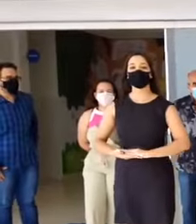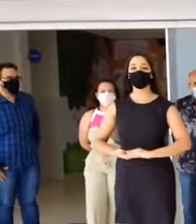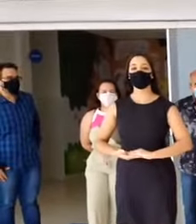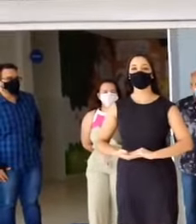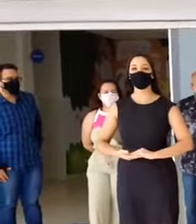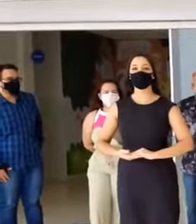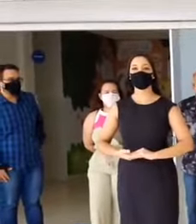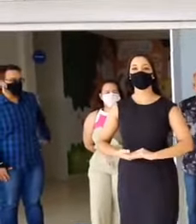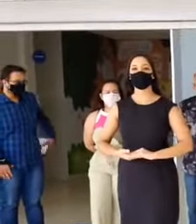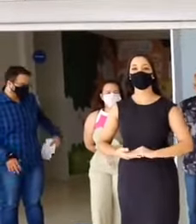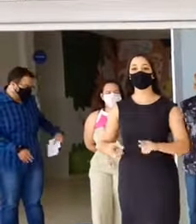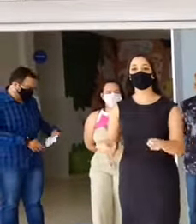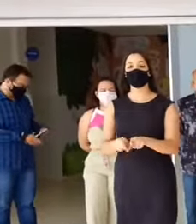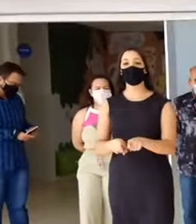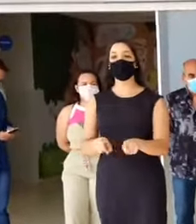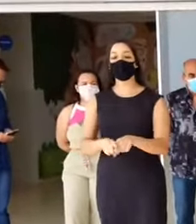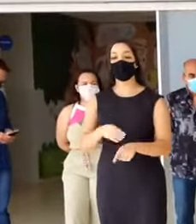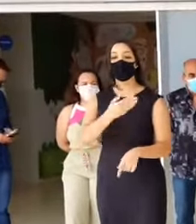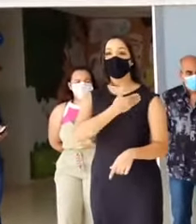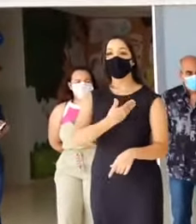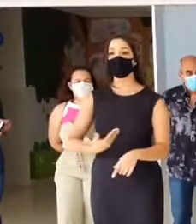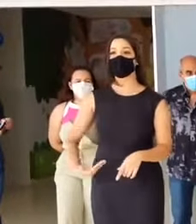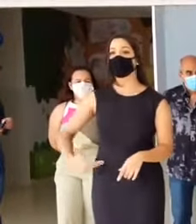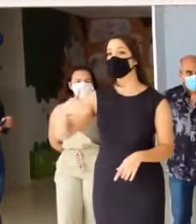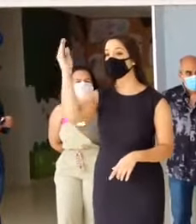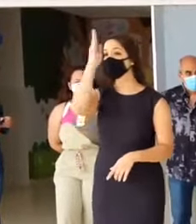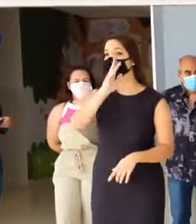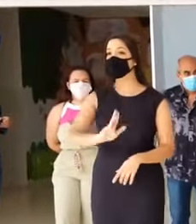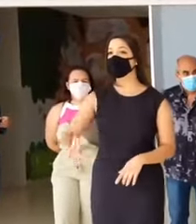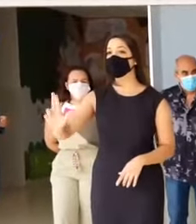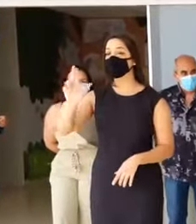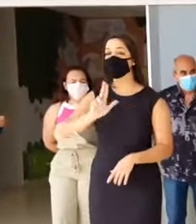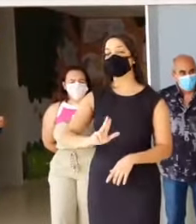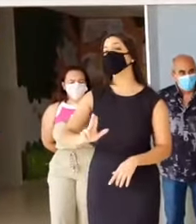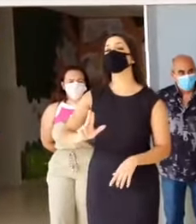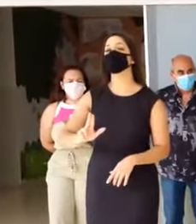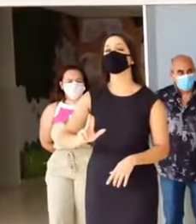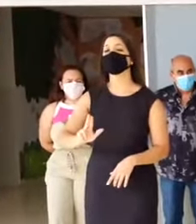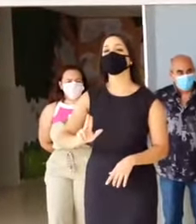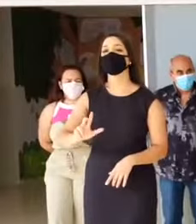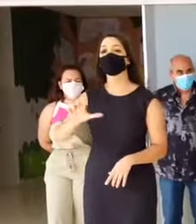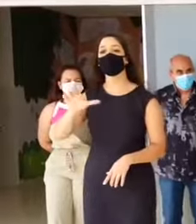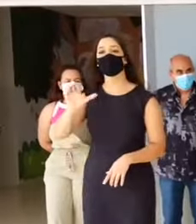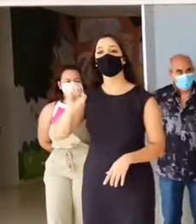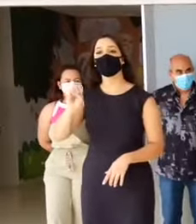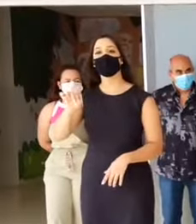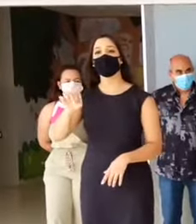Meus caros procuradores da República de Uberlândia, doutor Leonardo Andrade Macedo.